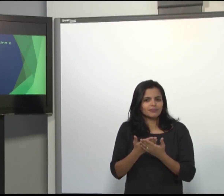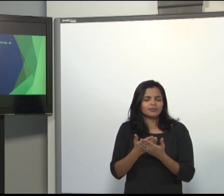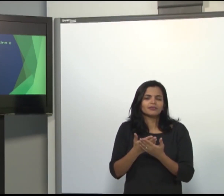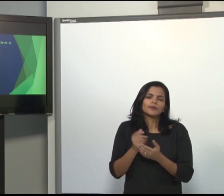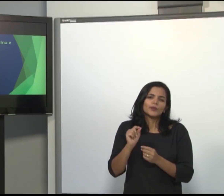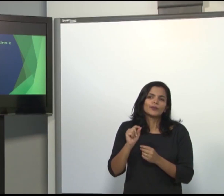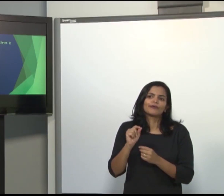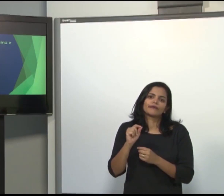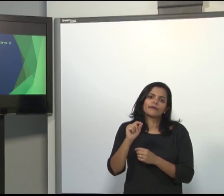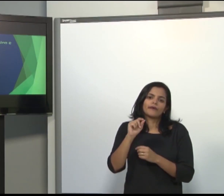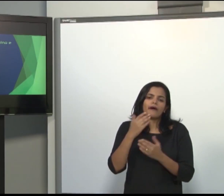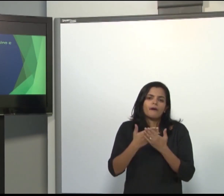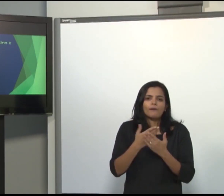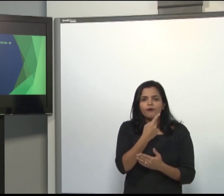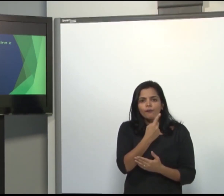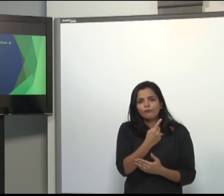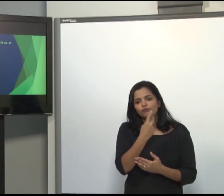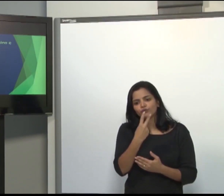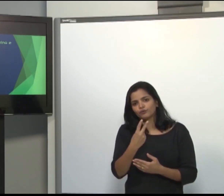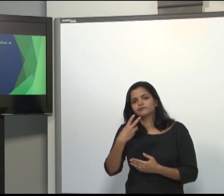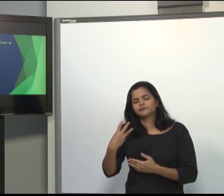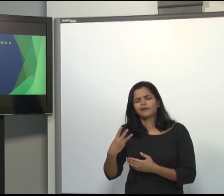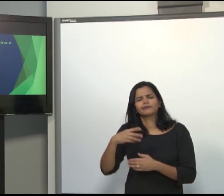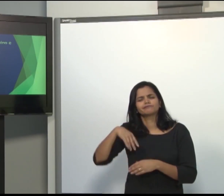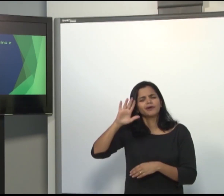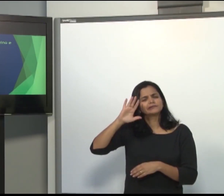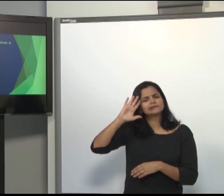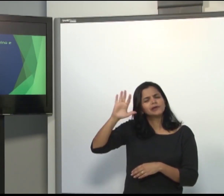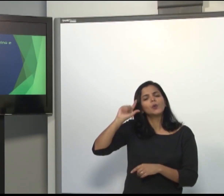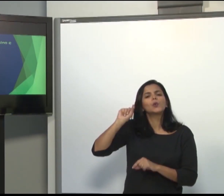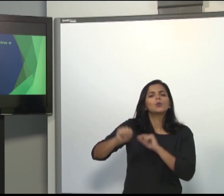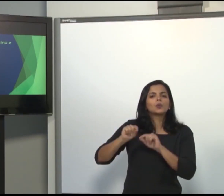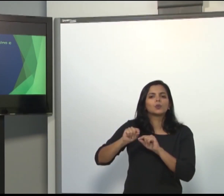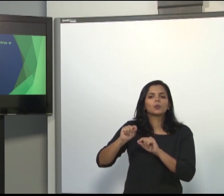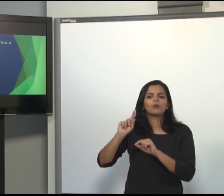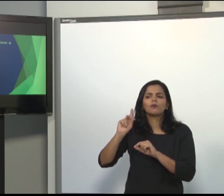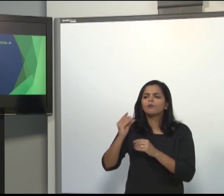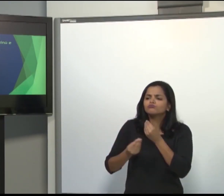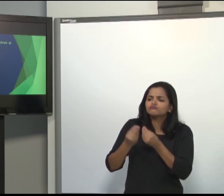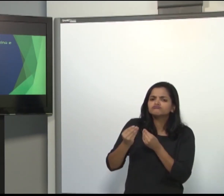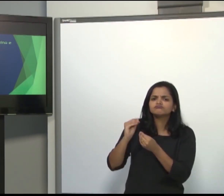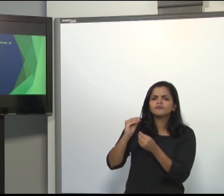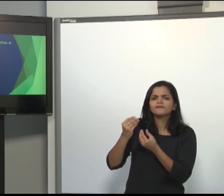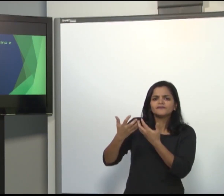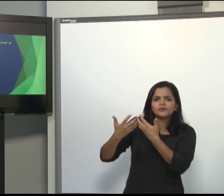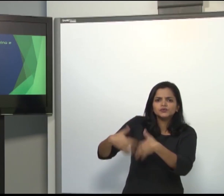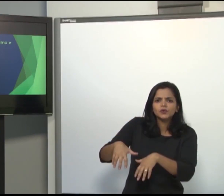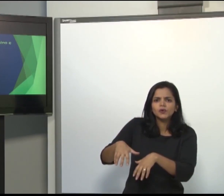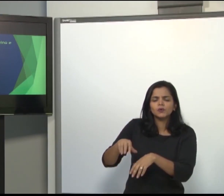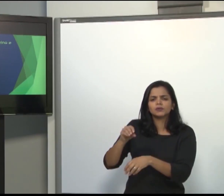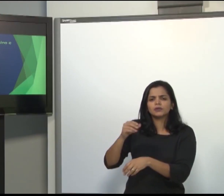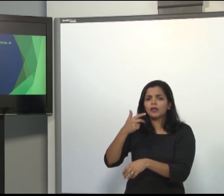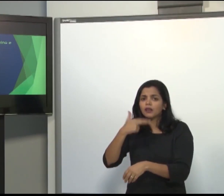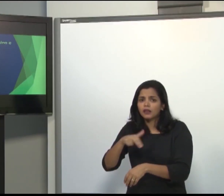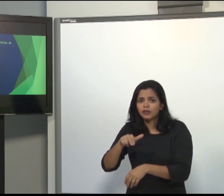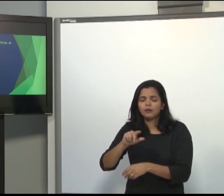anteriores. Tivemos a aula 1, 2 e 3, algumas teorias sobre língua,